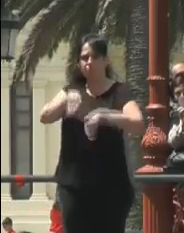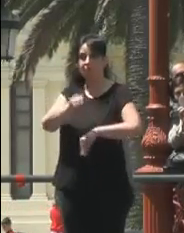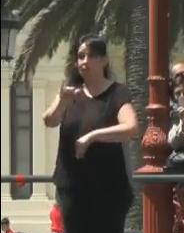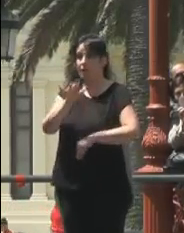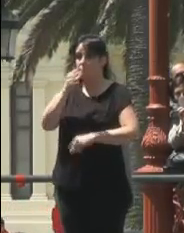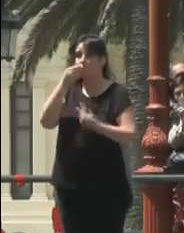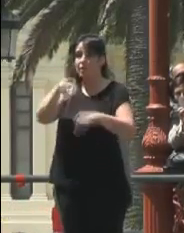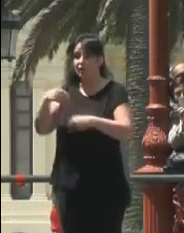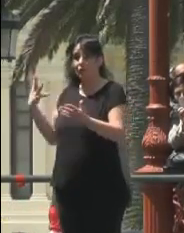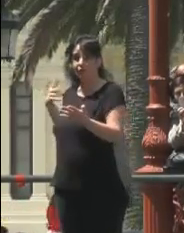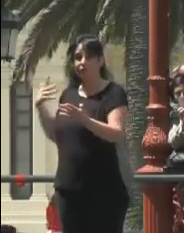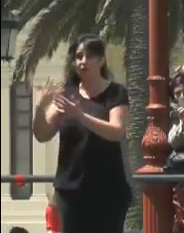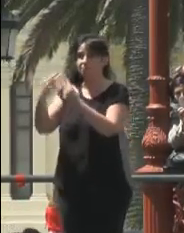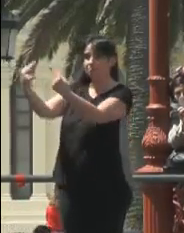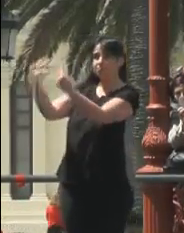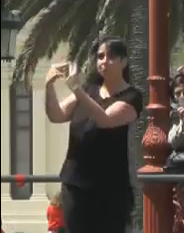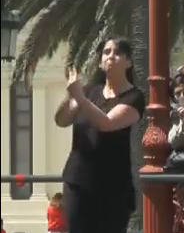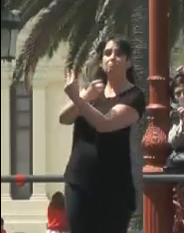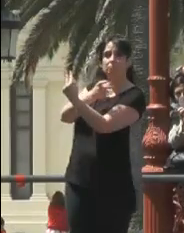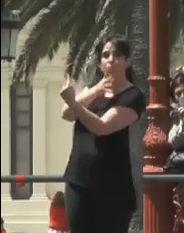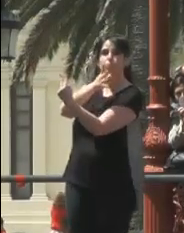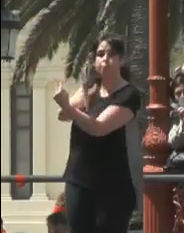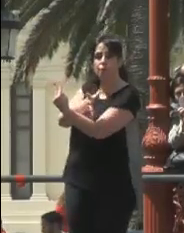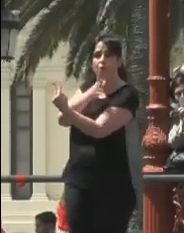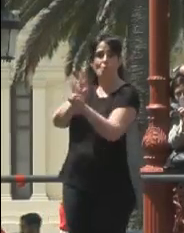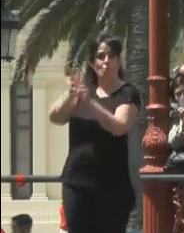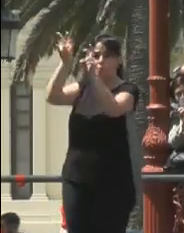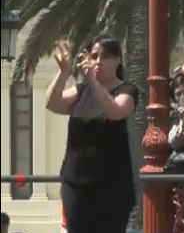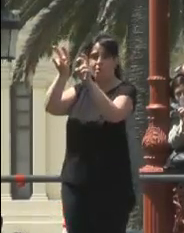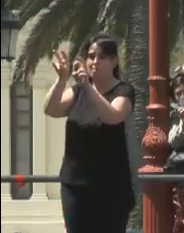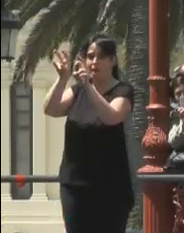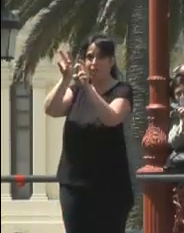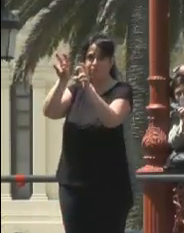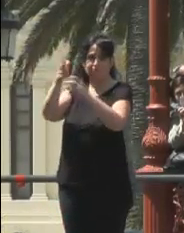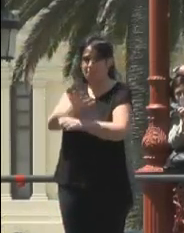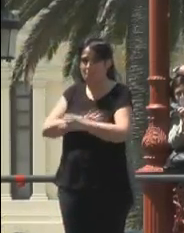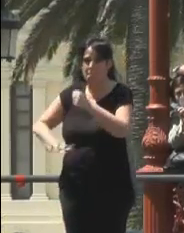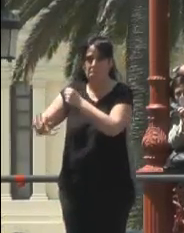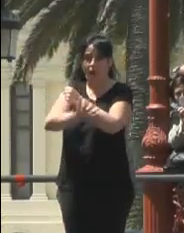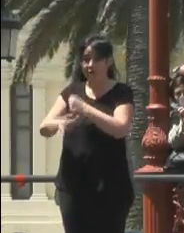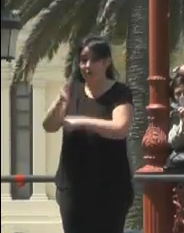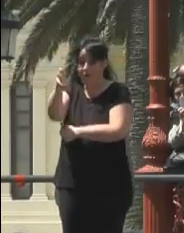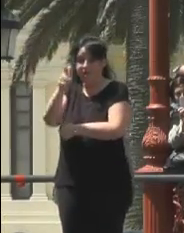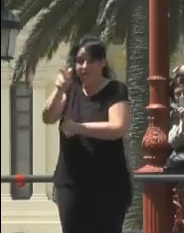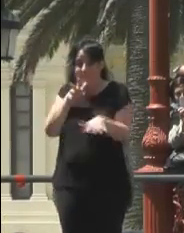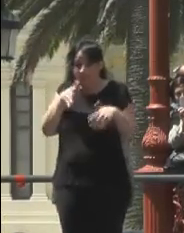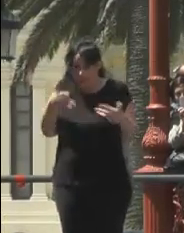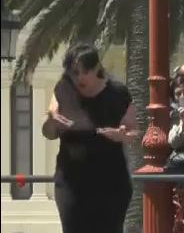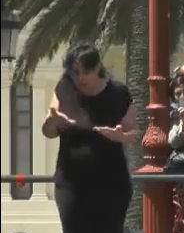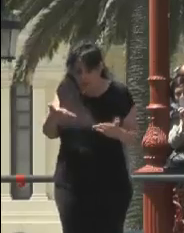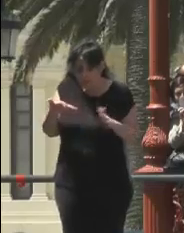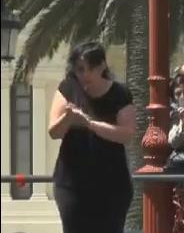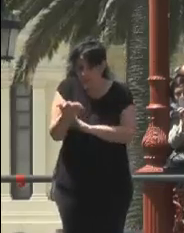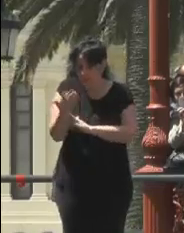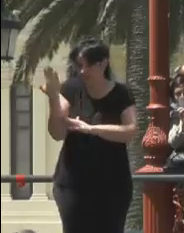propia historia, por una cuestión básica y fácil de entender. Los derechos de hoy son las luchas de ayer y los